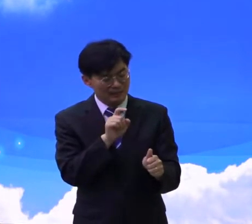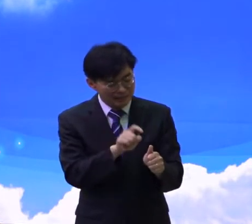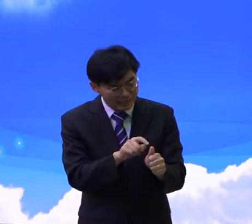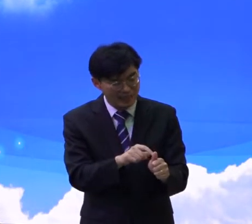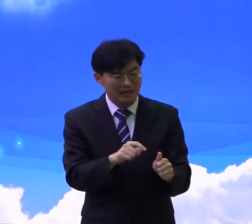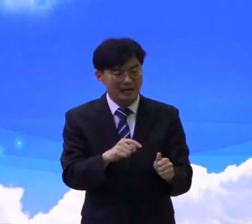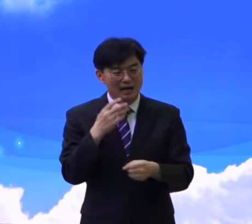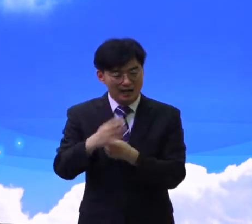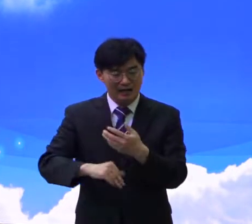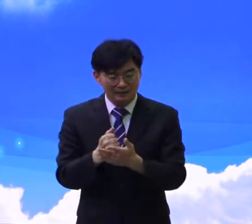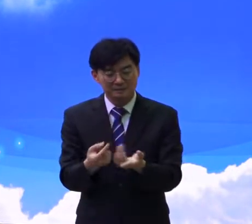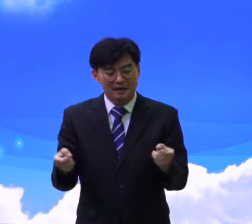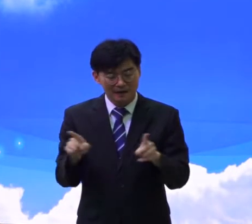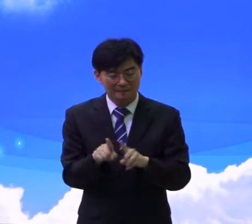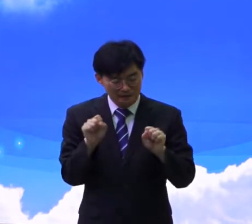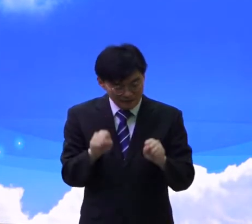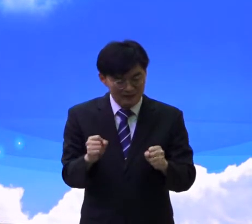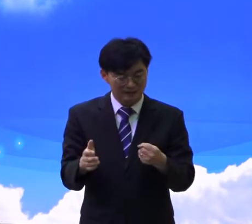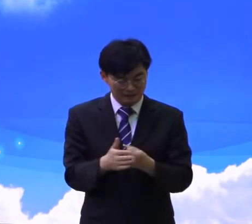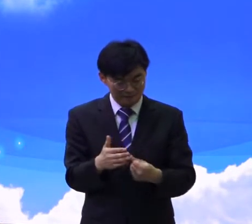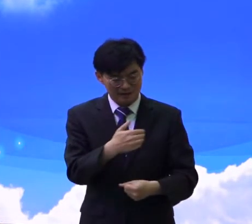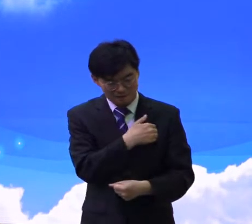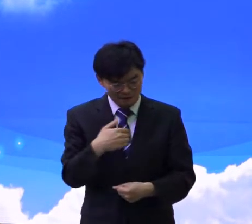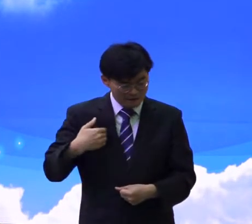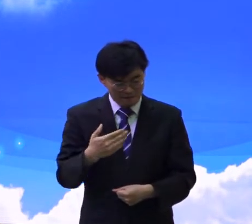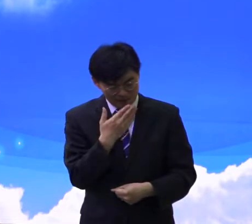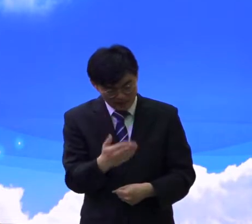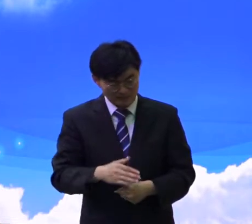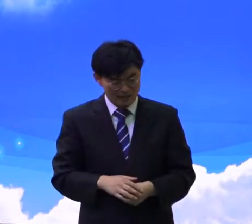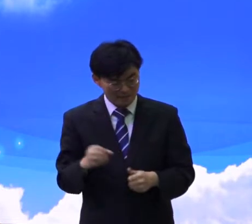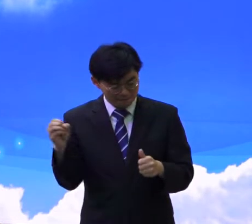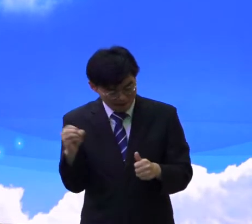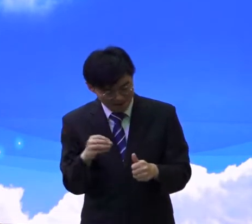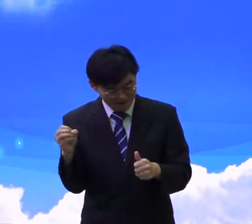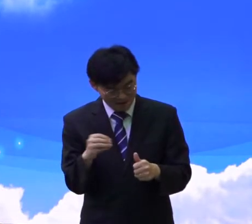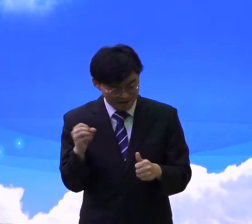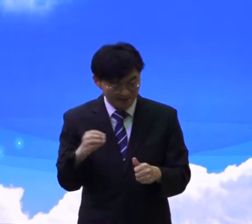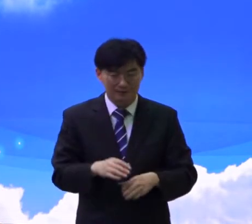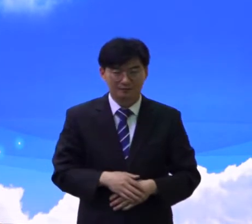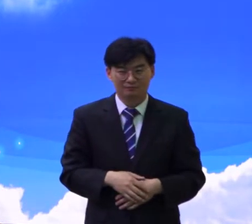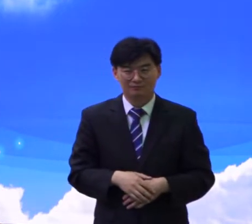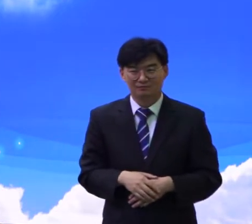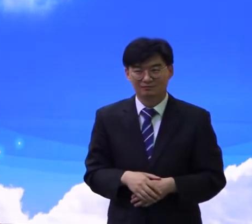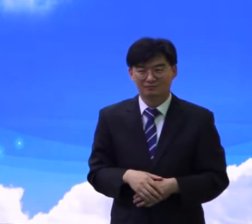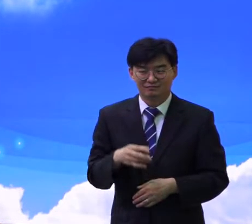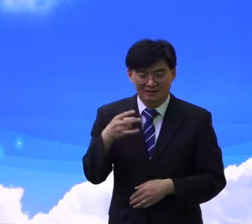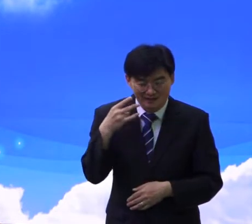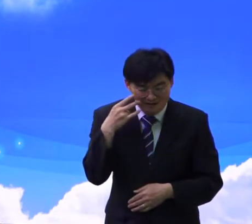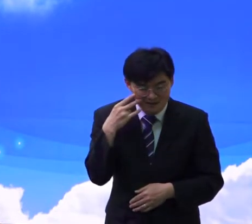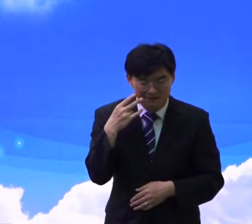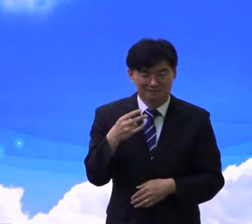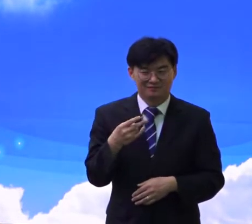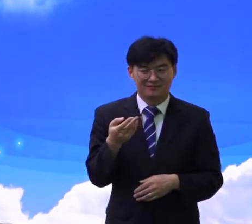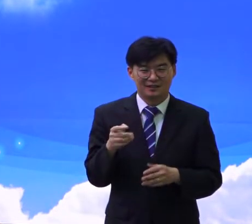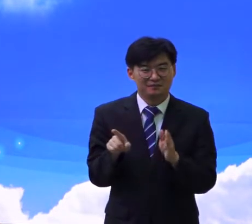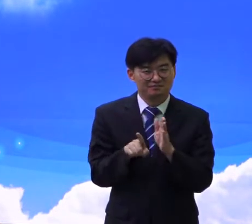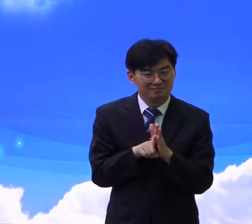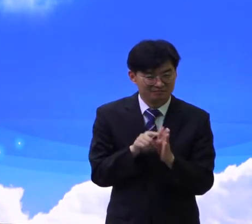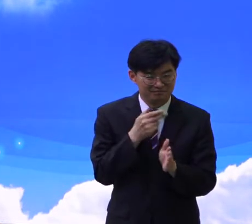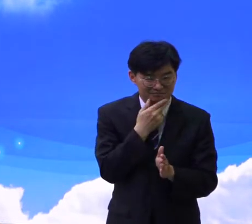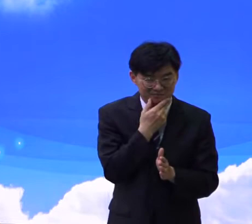너무 무서워서, 그들의 감독이 너무 무서워서, 그들의 압제가 두려워서 포도주 틀에 숨어서 포도주를